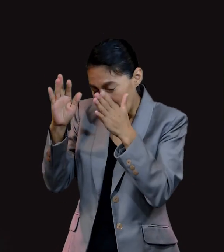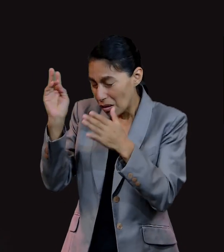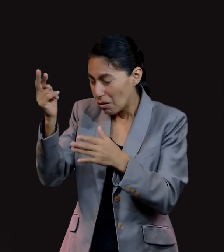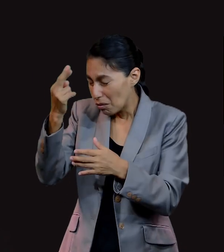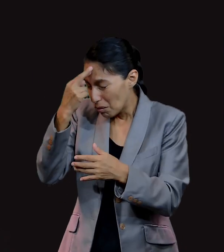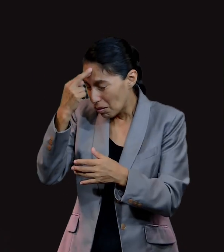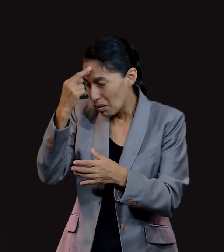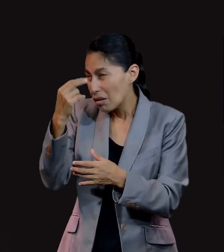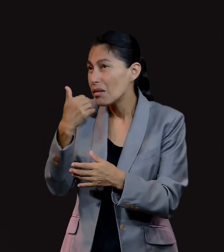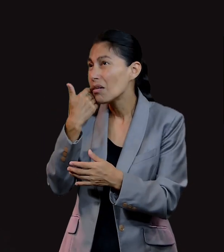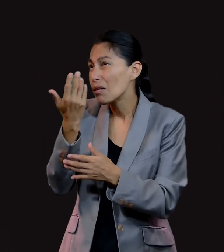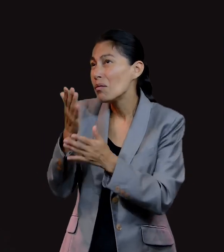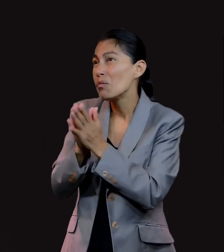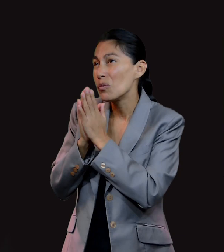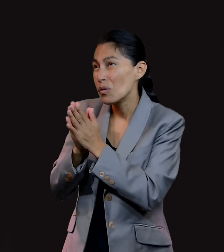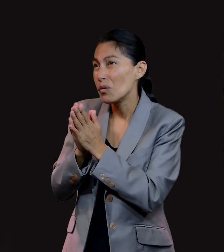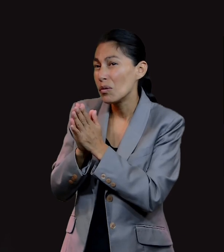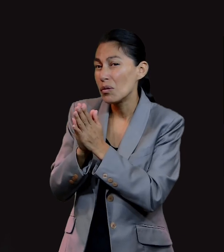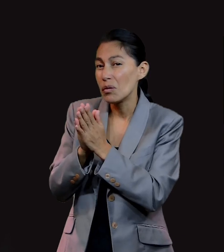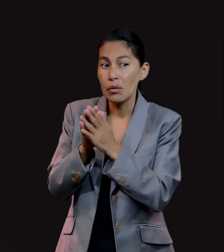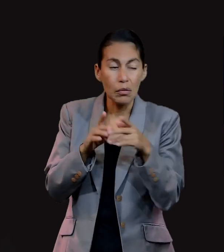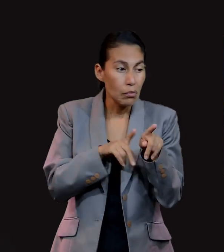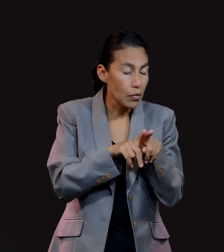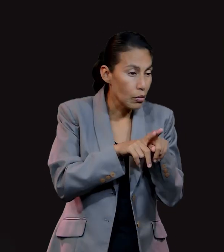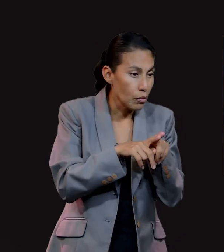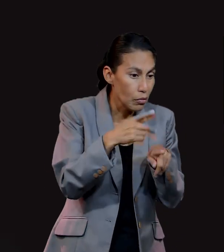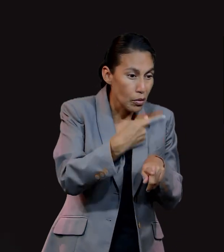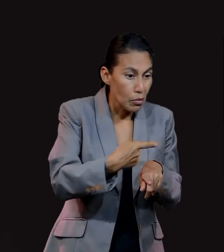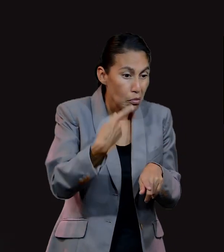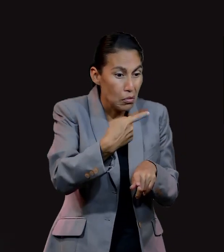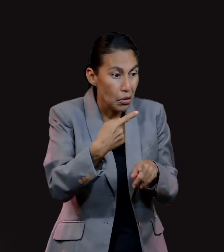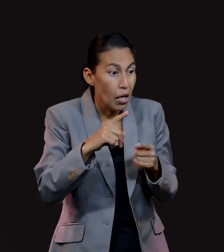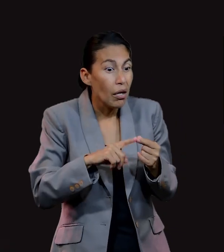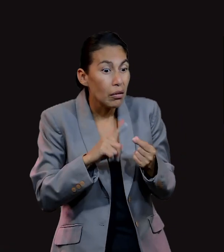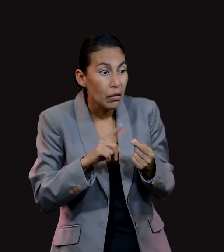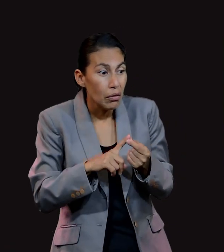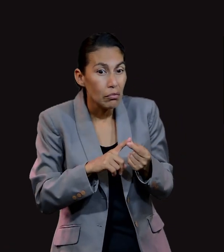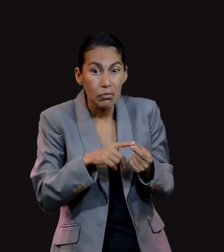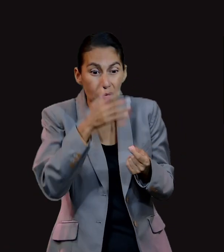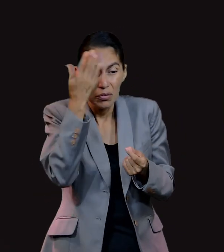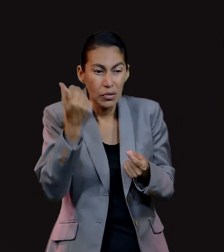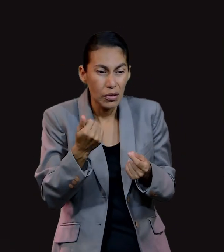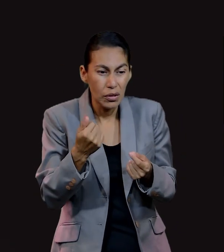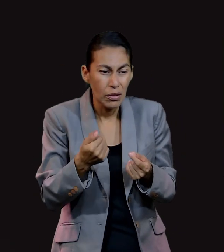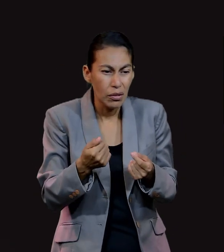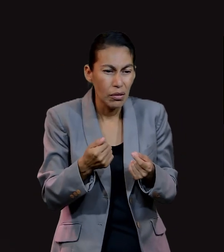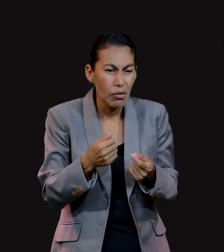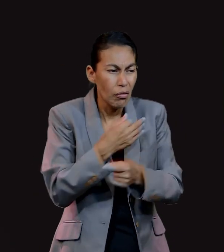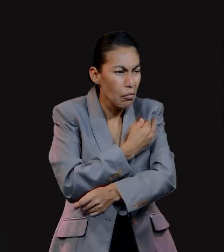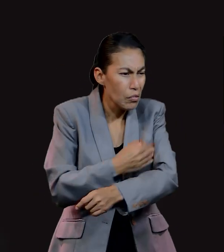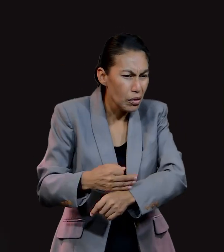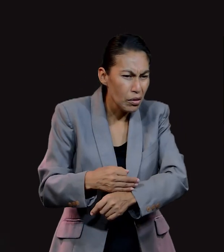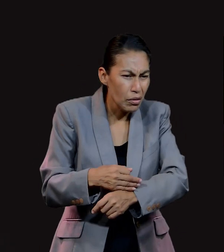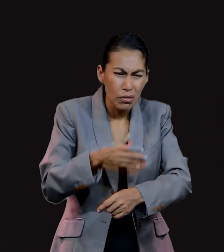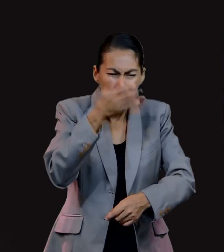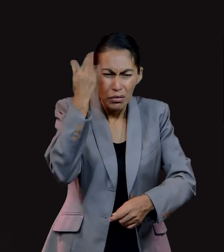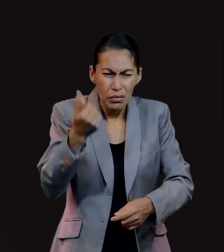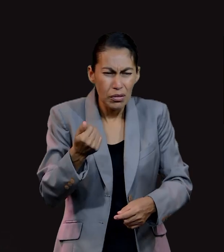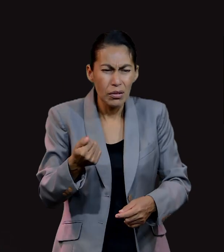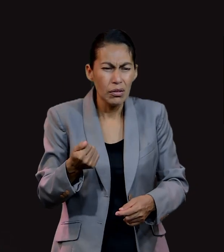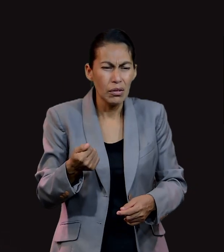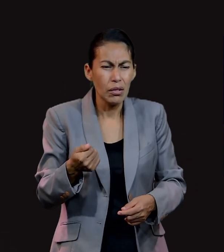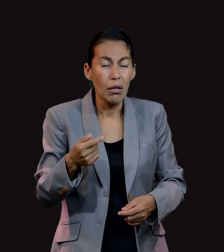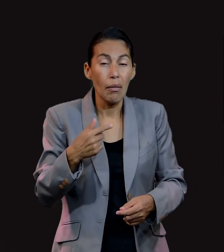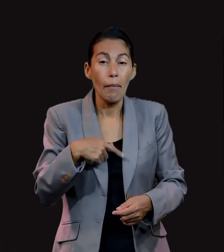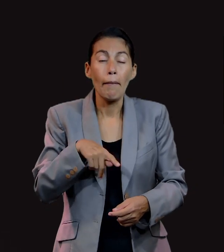que me ayudara a recuperar la mente cuando el hermano me preguntó ¿sabe dónde estamos? ¿qué hacemos? no, no sé nada y su familia